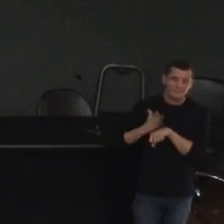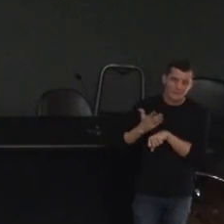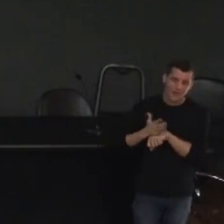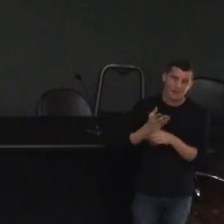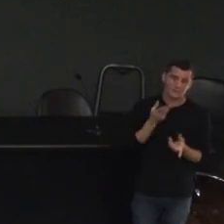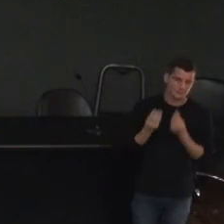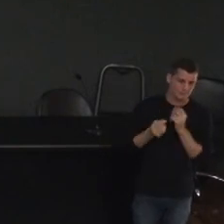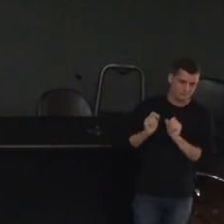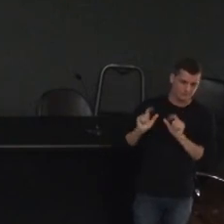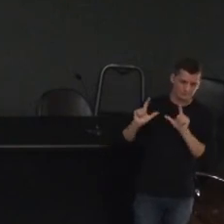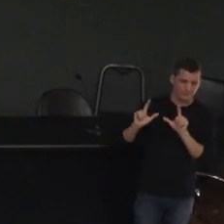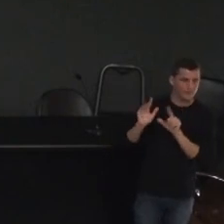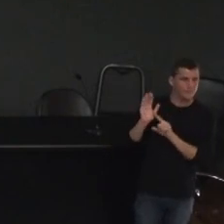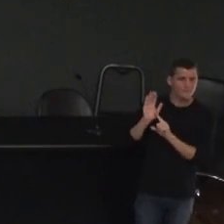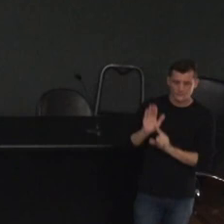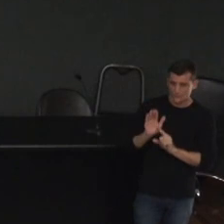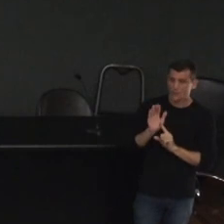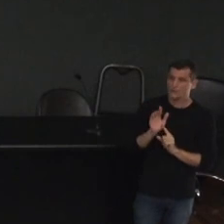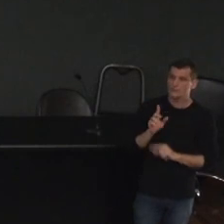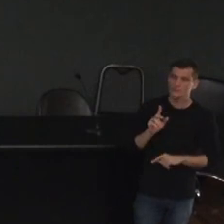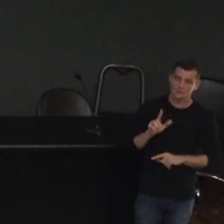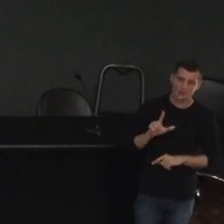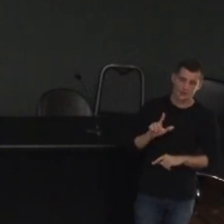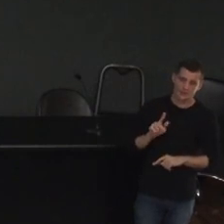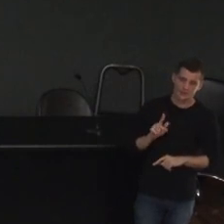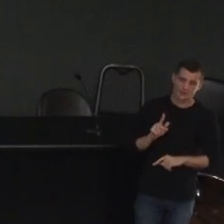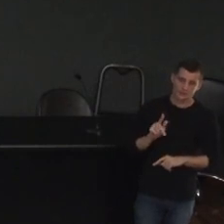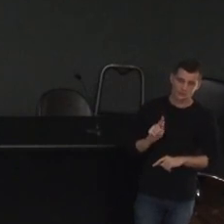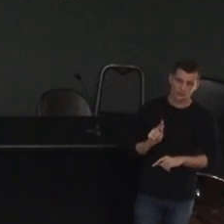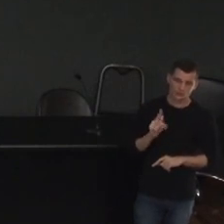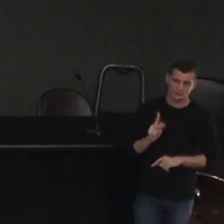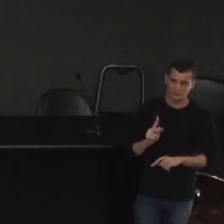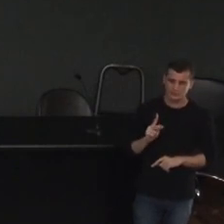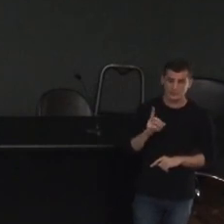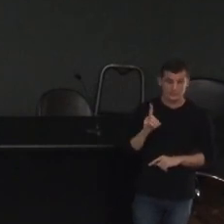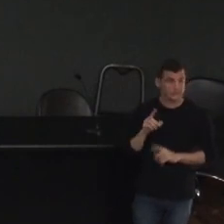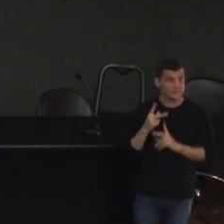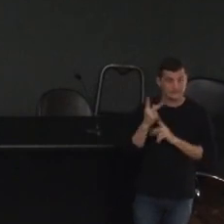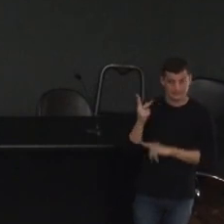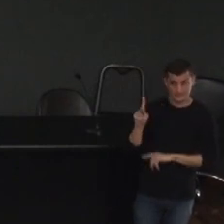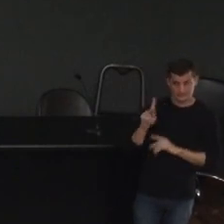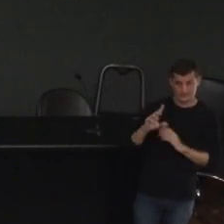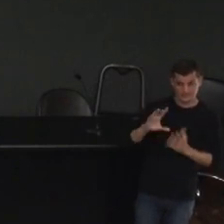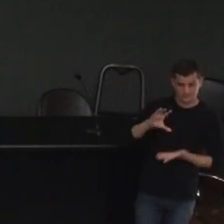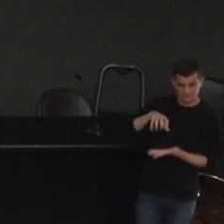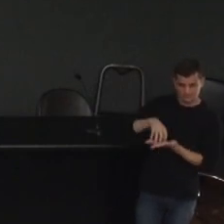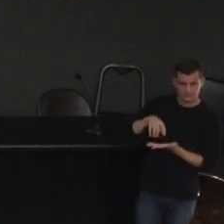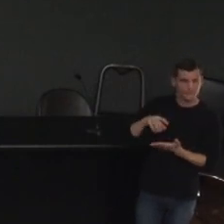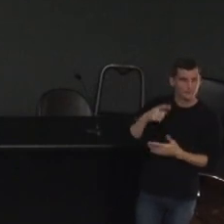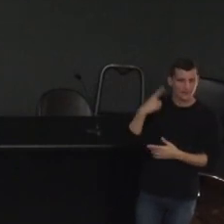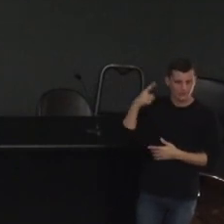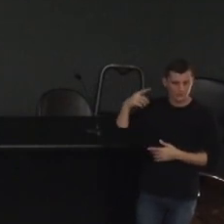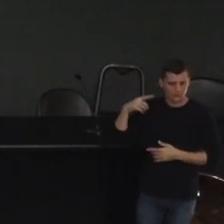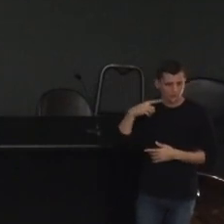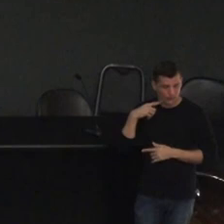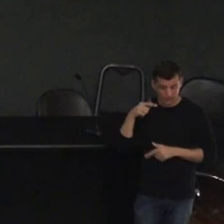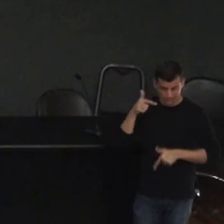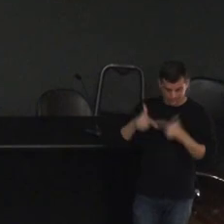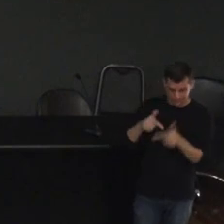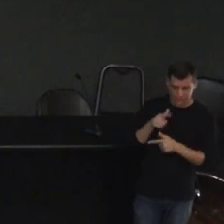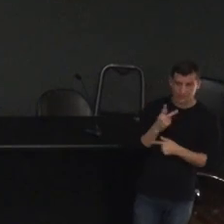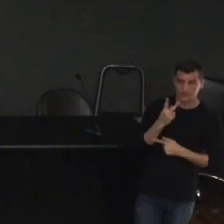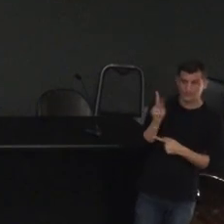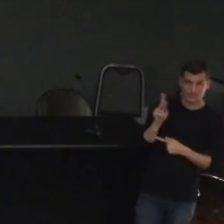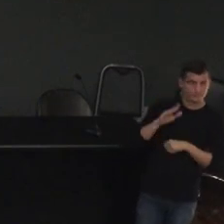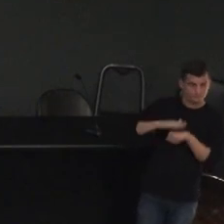Esse é o sistema que a gente utiliza lá no escritório lançamentologia própria para aplicação de proteção de dados Então